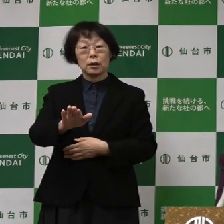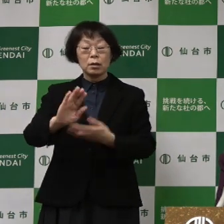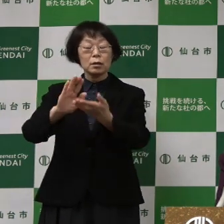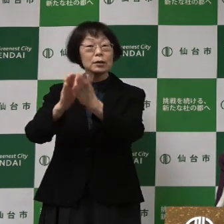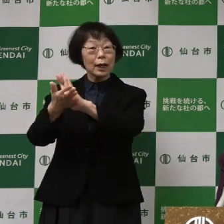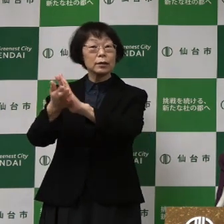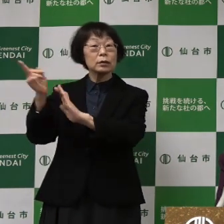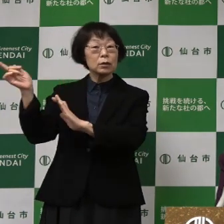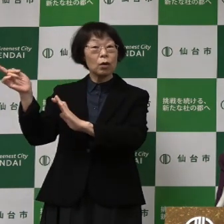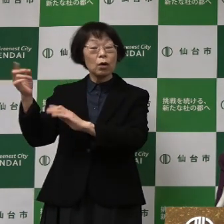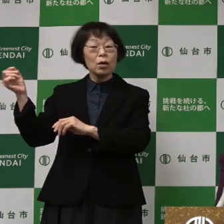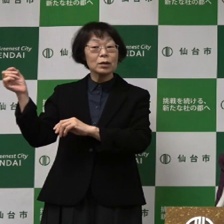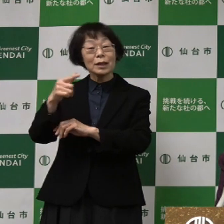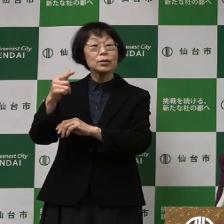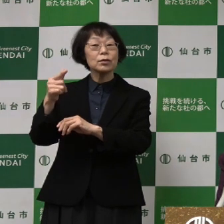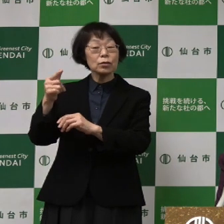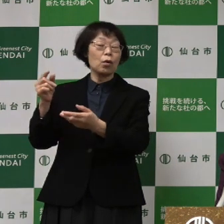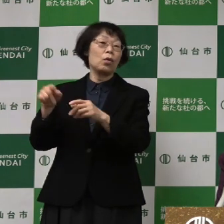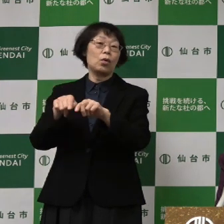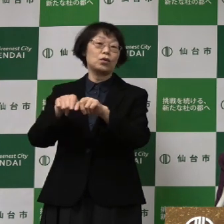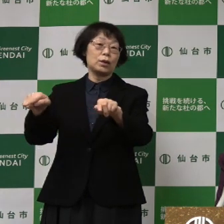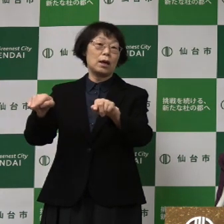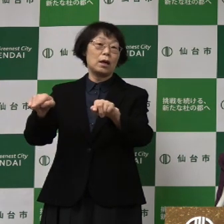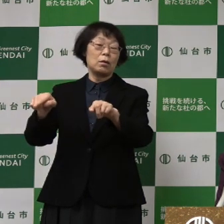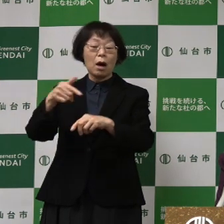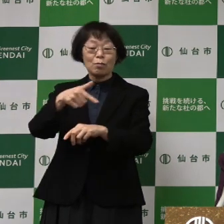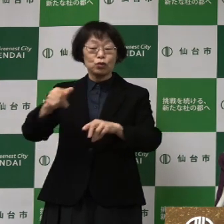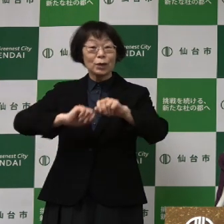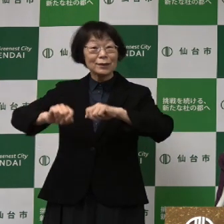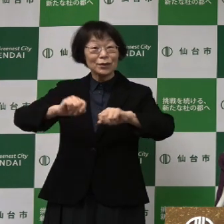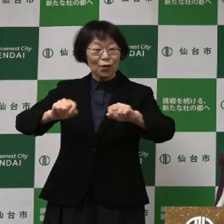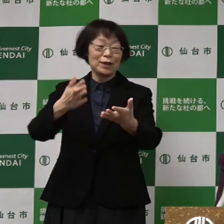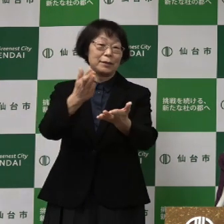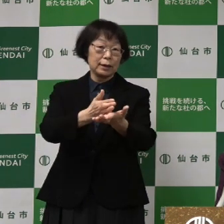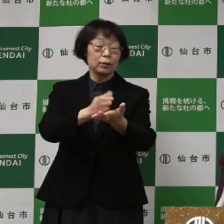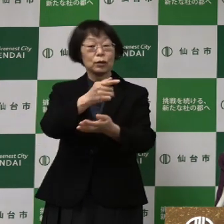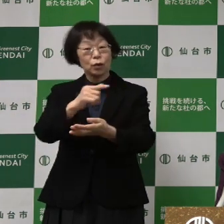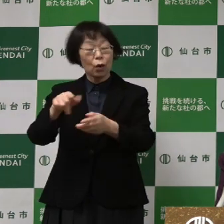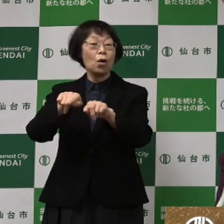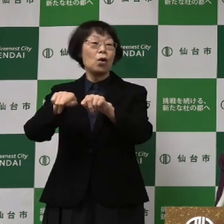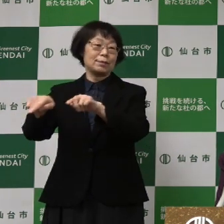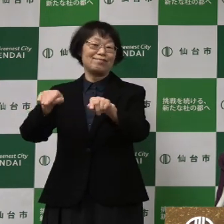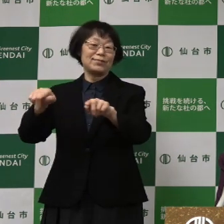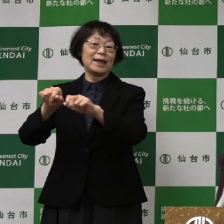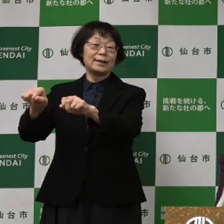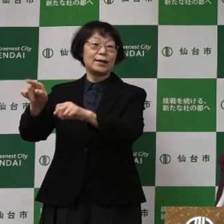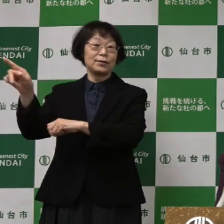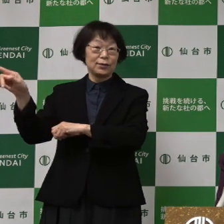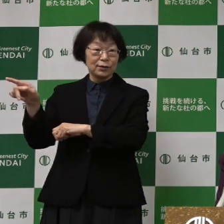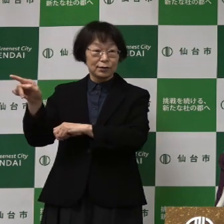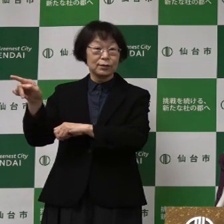の緊急要請は部活動のところだったりの対策を要請するという内容